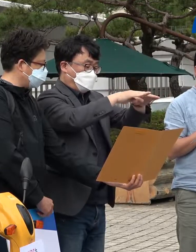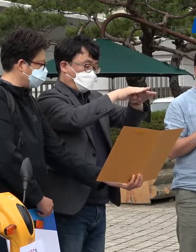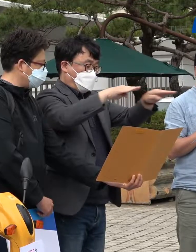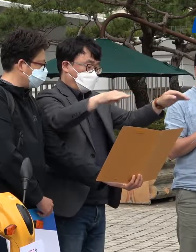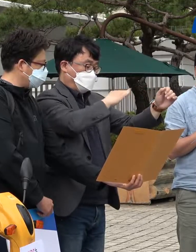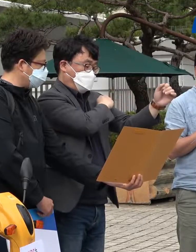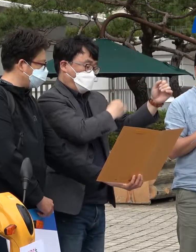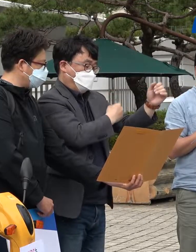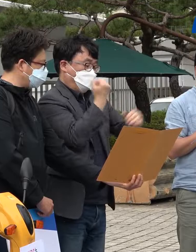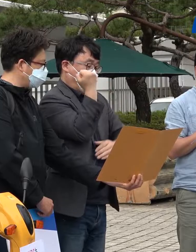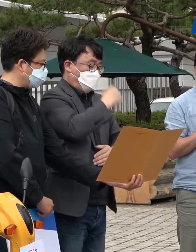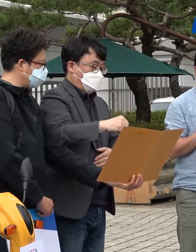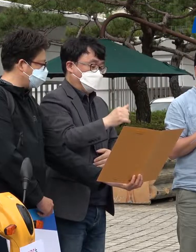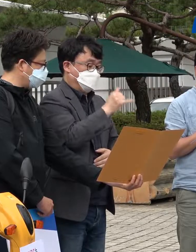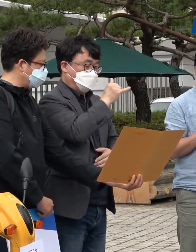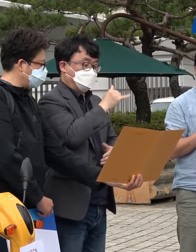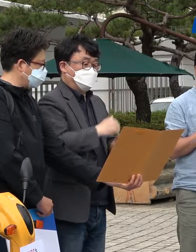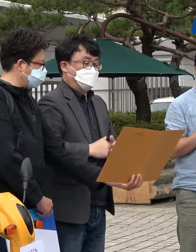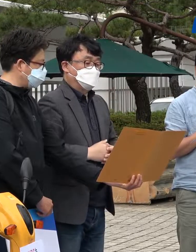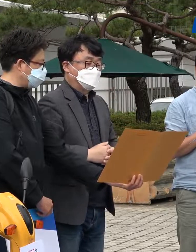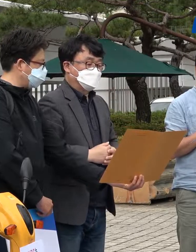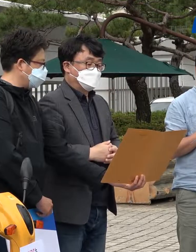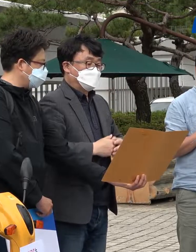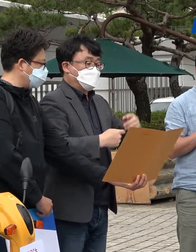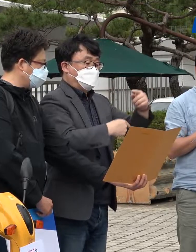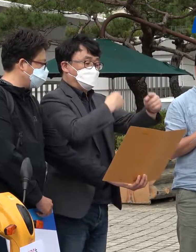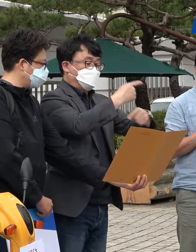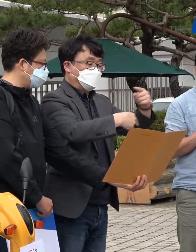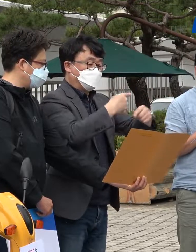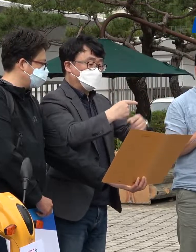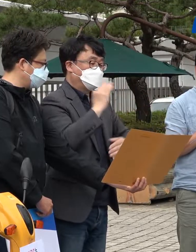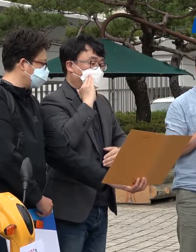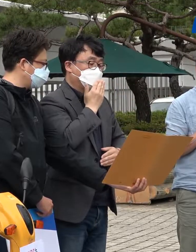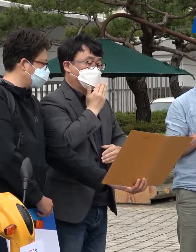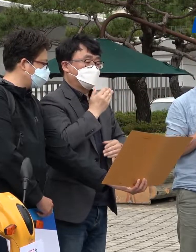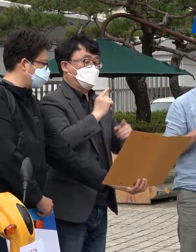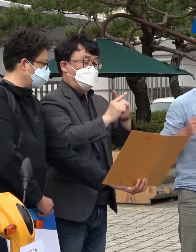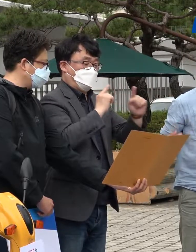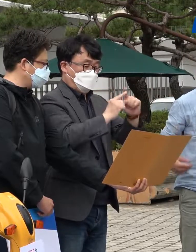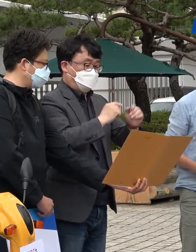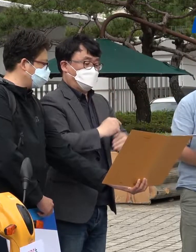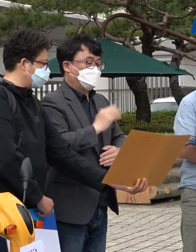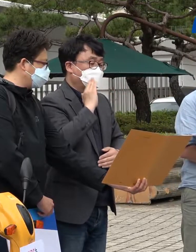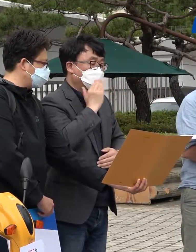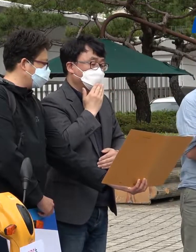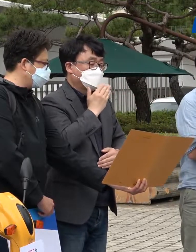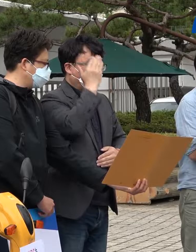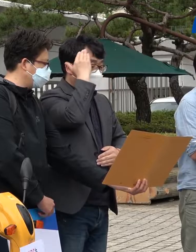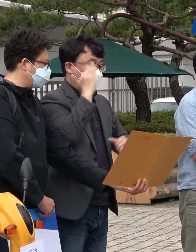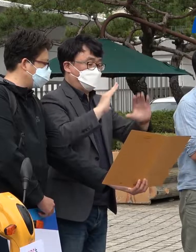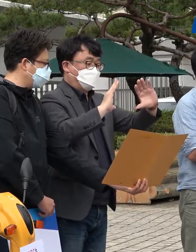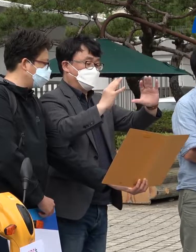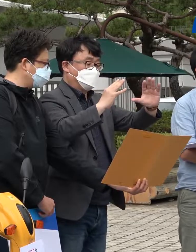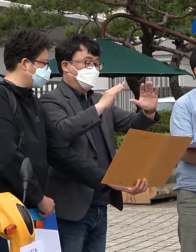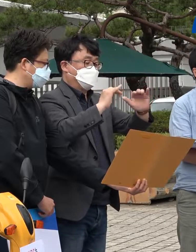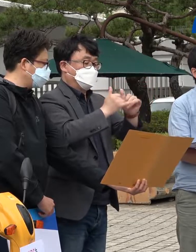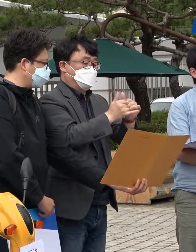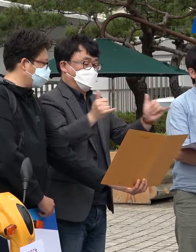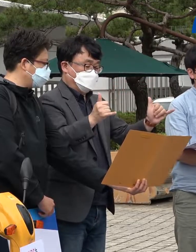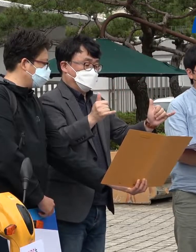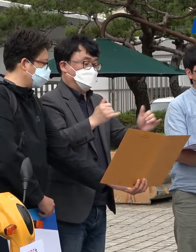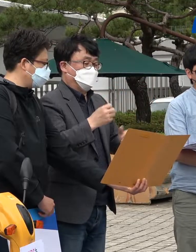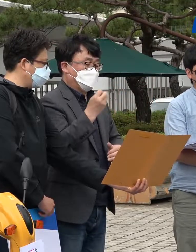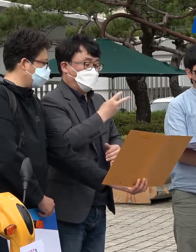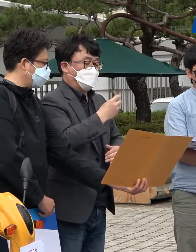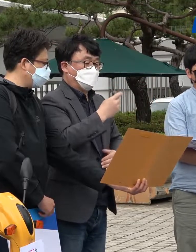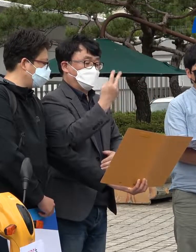국가인권위원회법의 평등권에 위배하고 있습니다. 수어는 농인의 언어입니다. 농인은 대한민국의